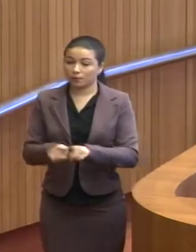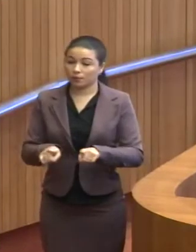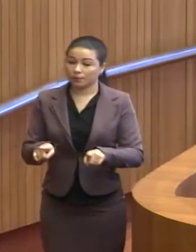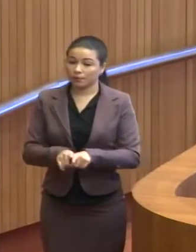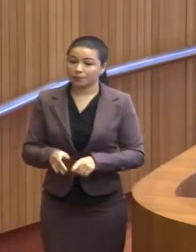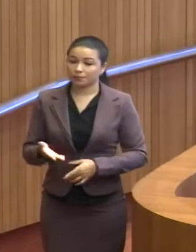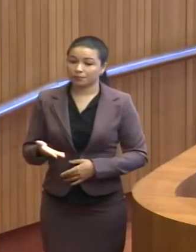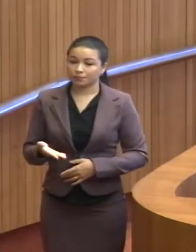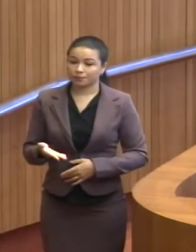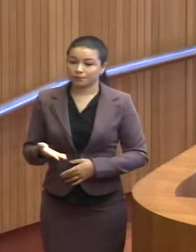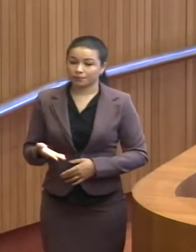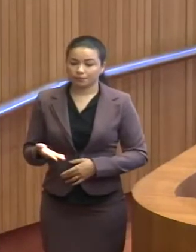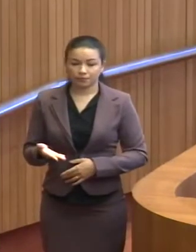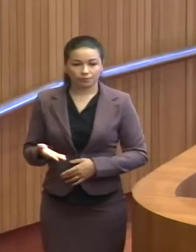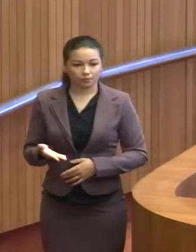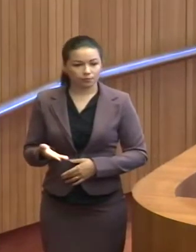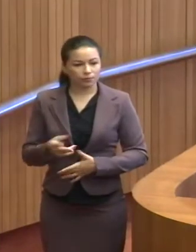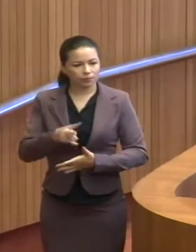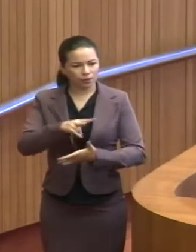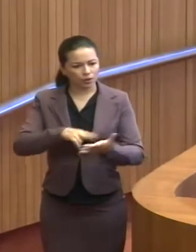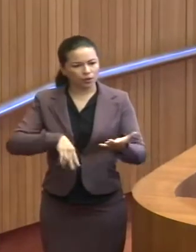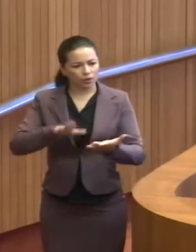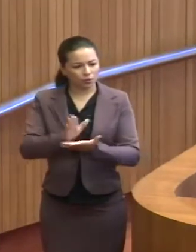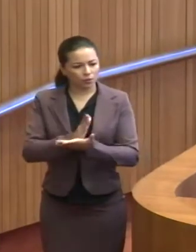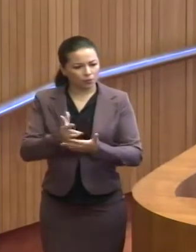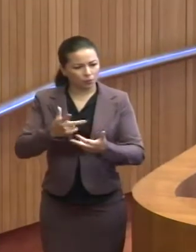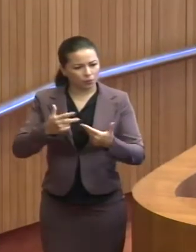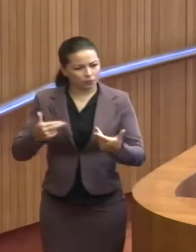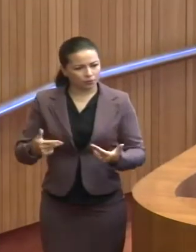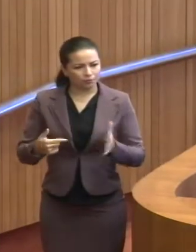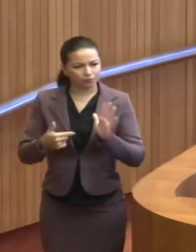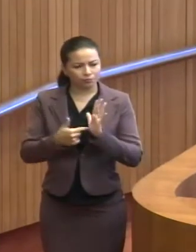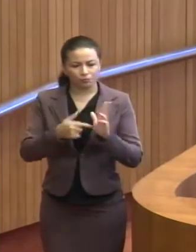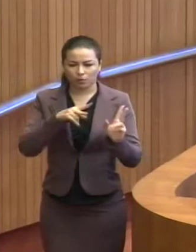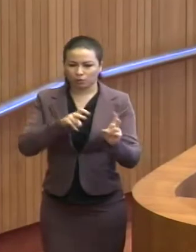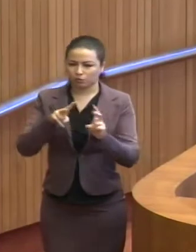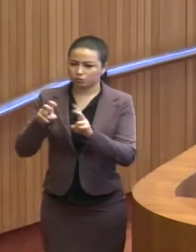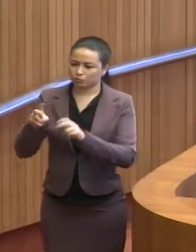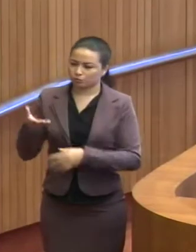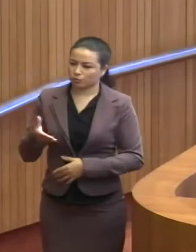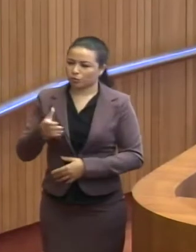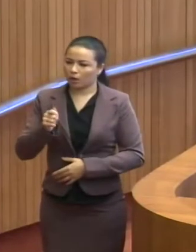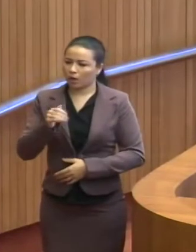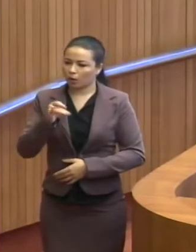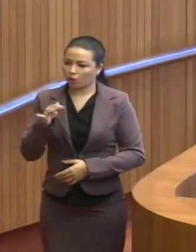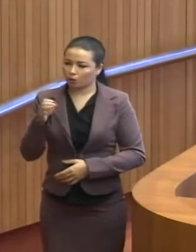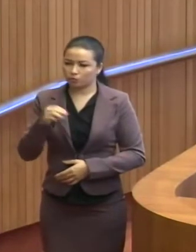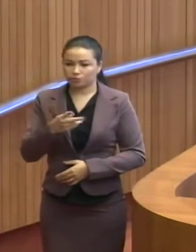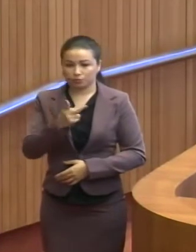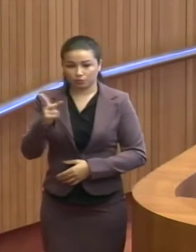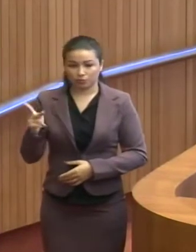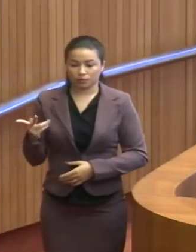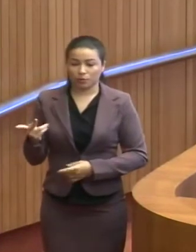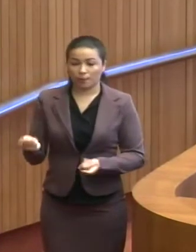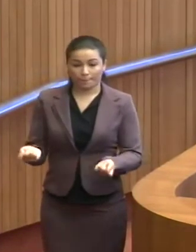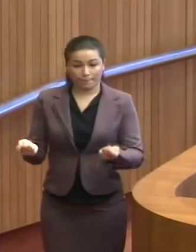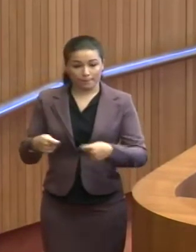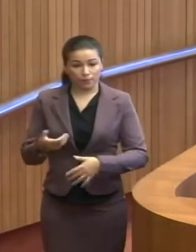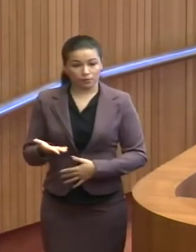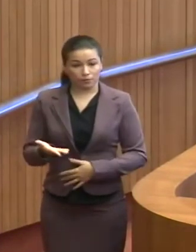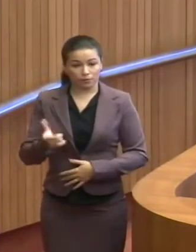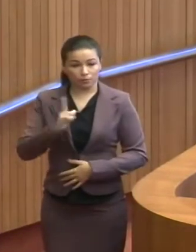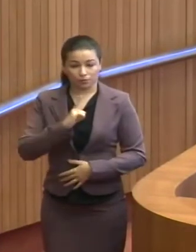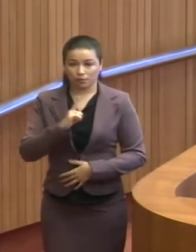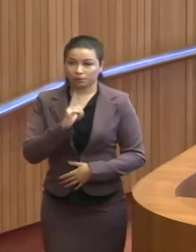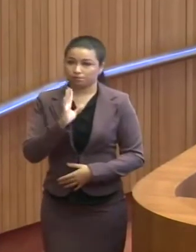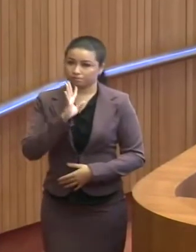inclusive, ler algumas partes, alguns trechos do acordo, para que vocês possam